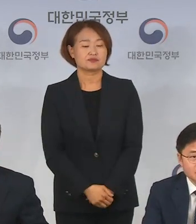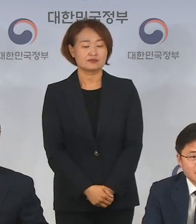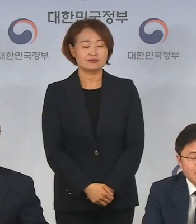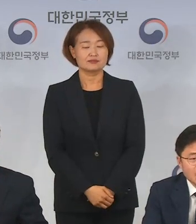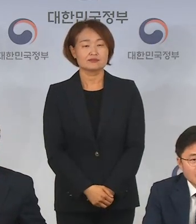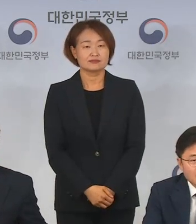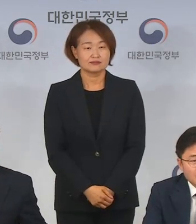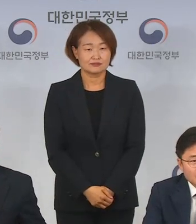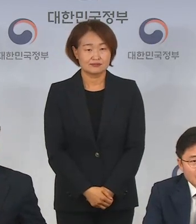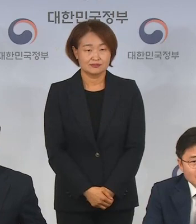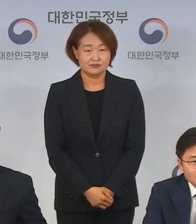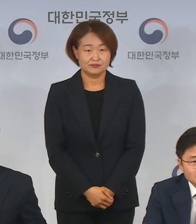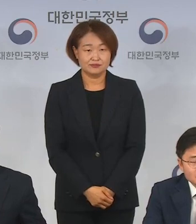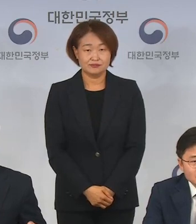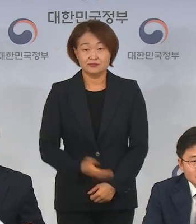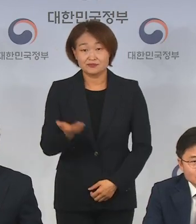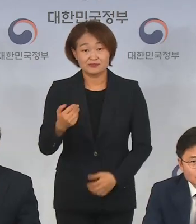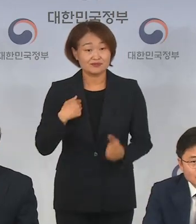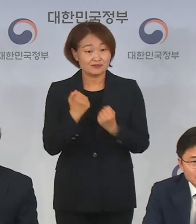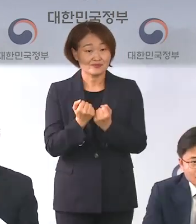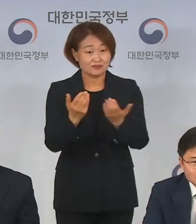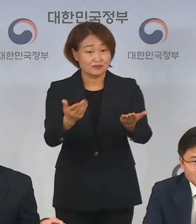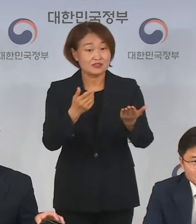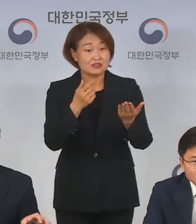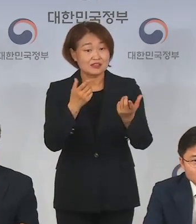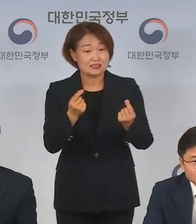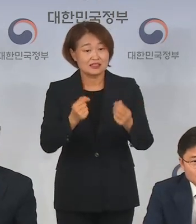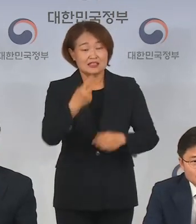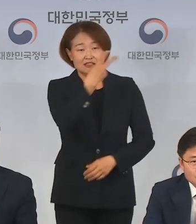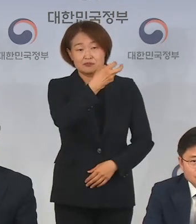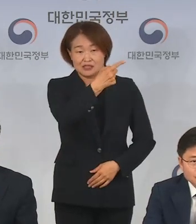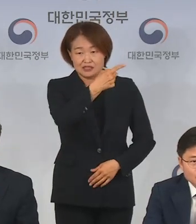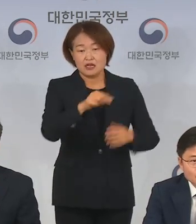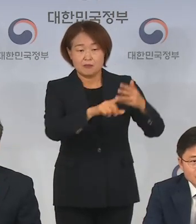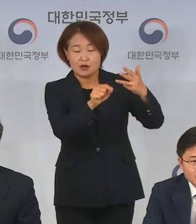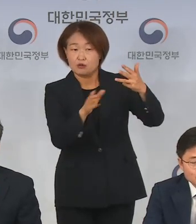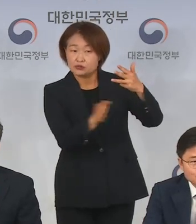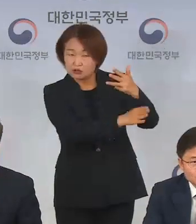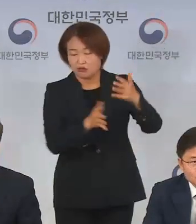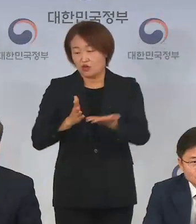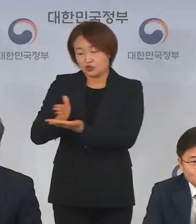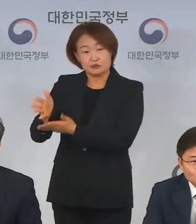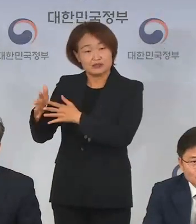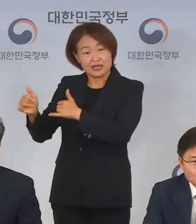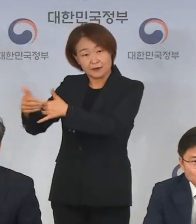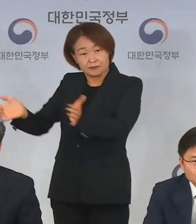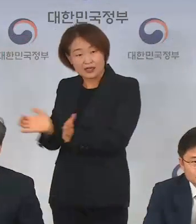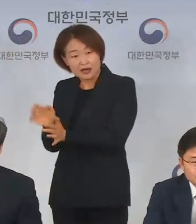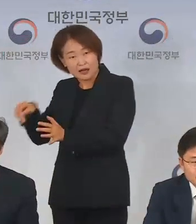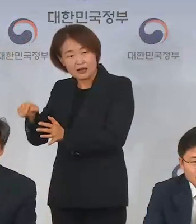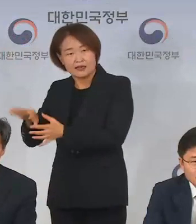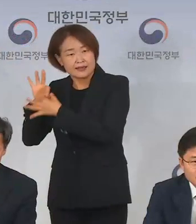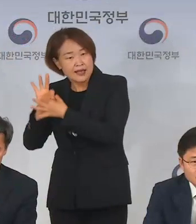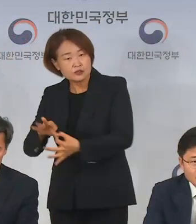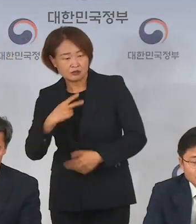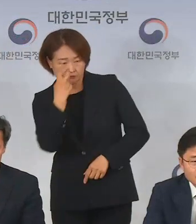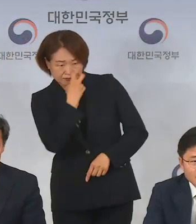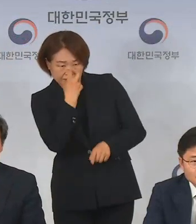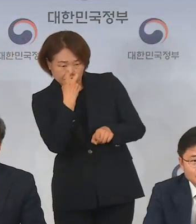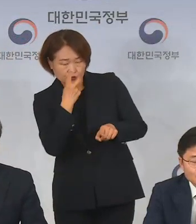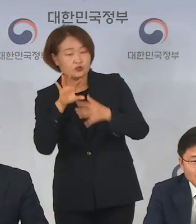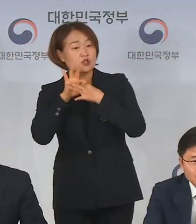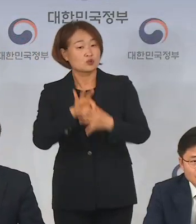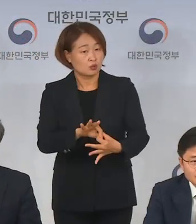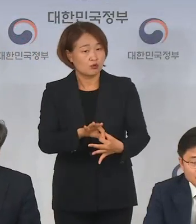좀 드리겠습니다. 아까 말씀드린 대로 저희가 21년 8월부터 전문가단을 중심으로 해서 검토를 해오고 있었습니다.